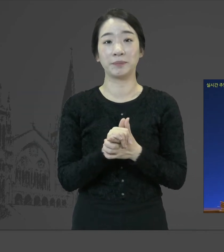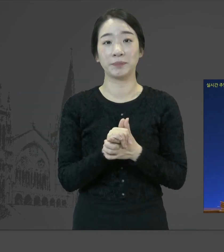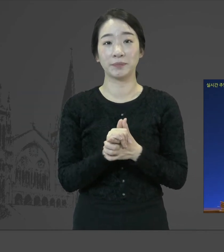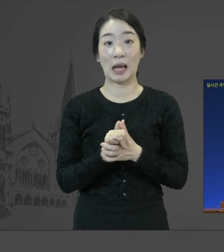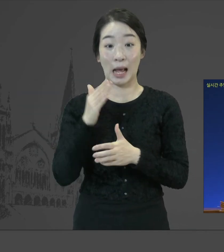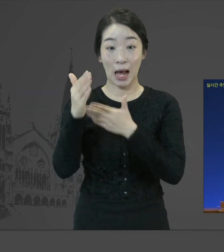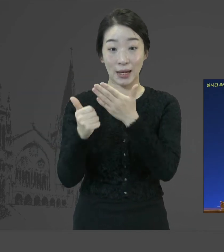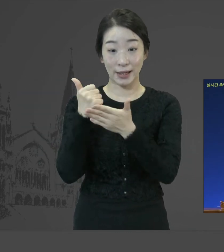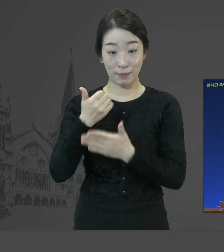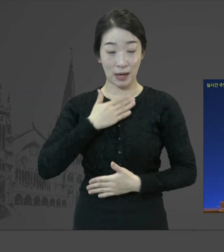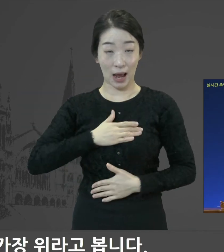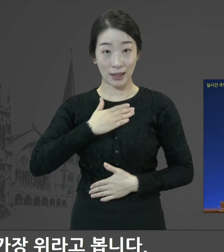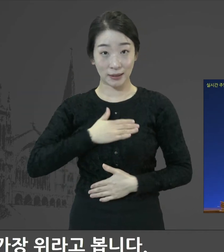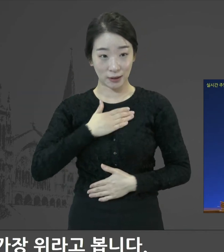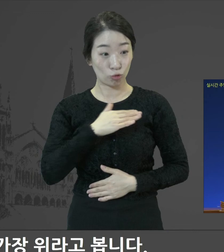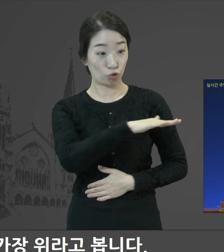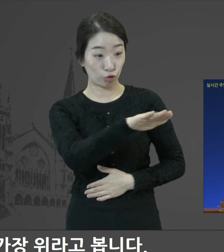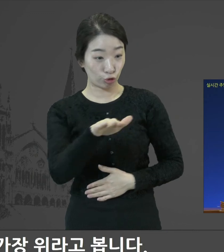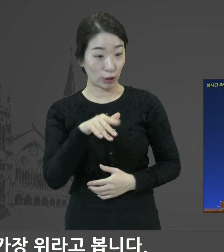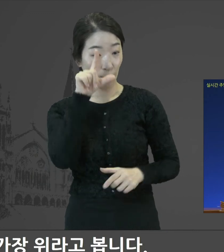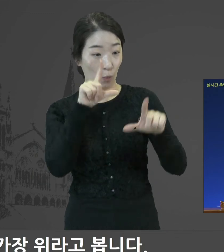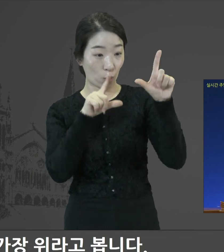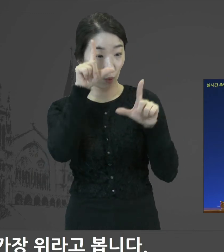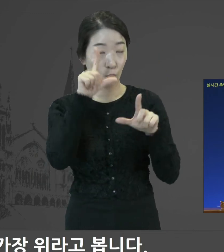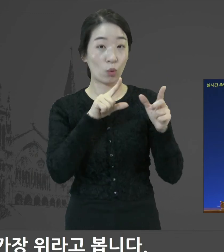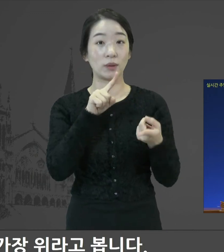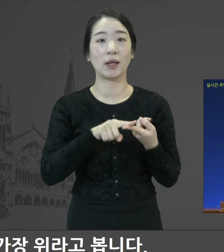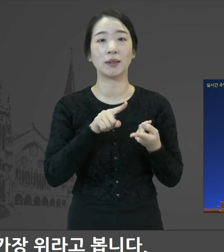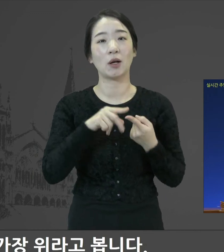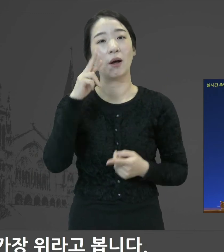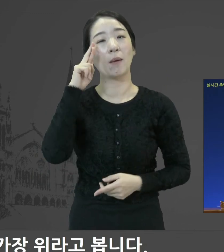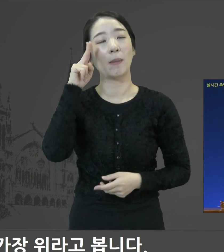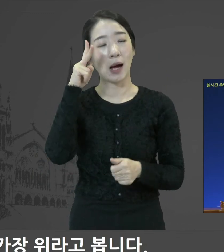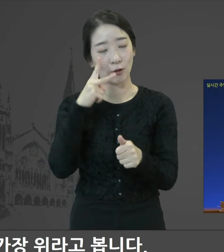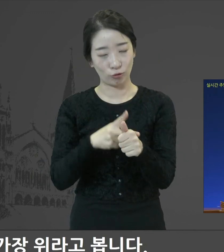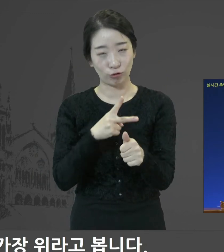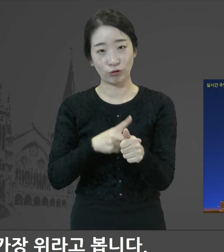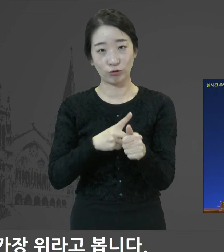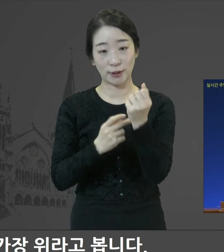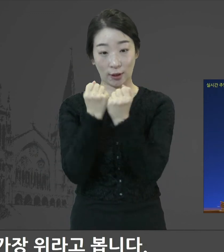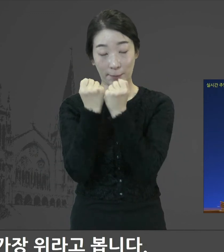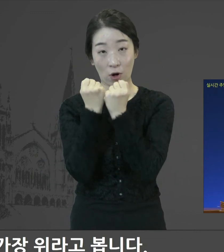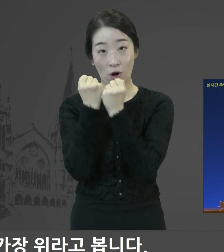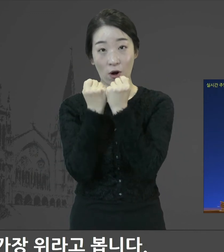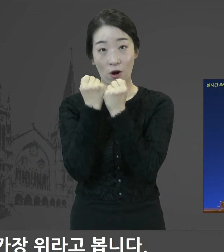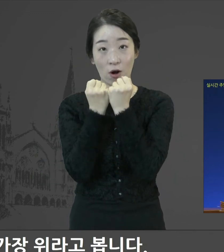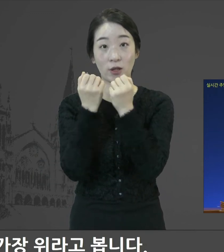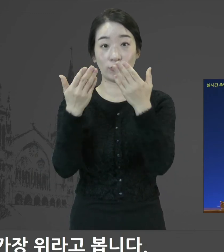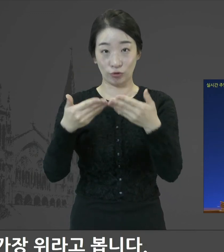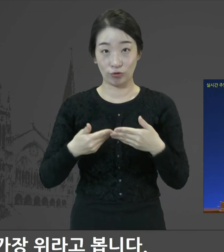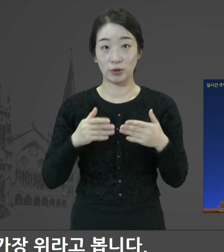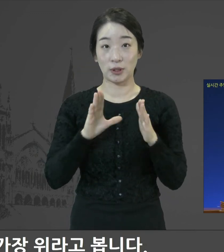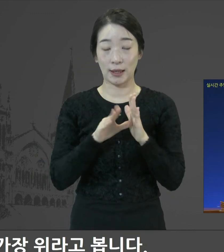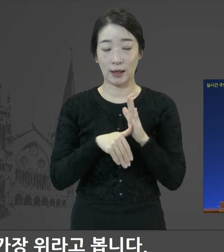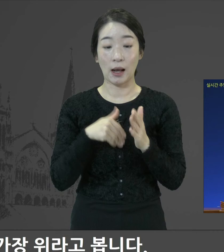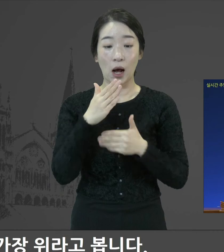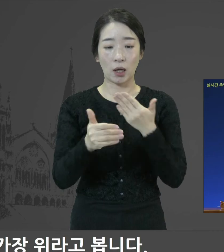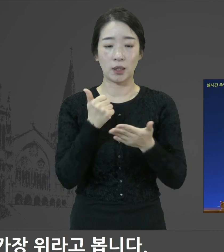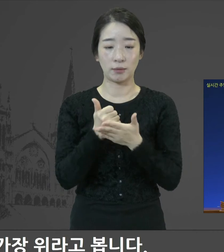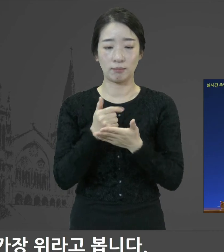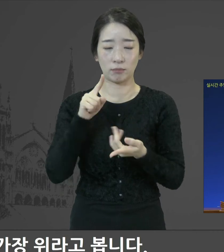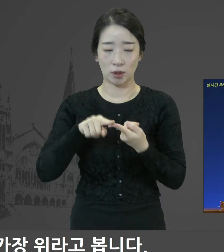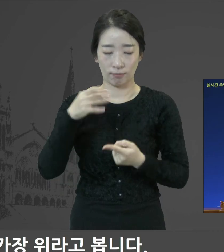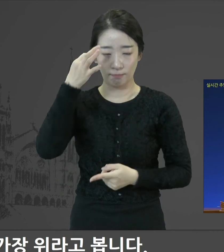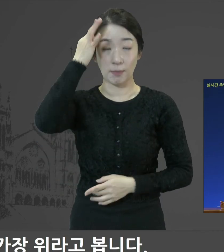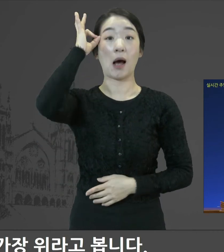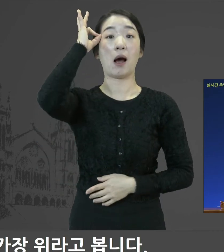하나님을 아는 우리의 그 상태를 이제 바울이 설명하면서 우리가 하나님을 깨달을 때